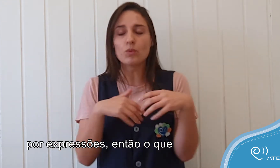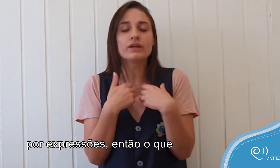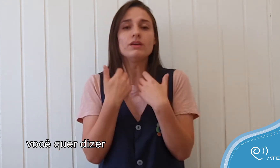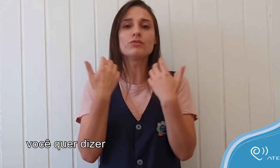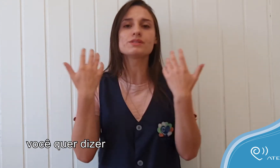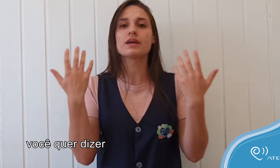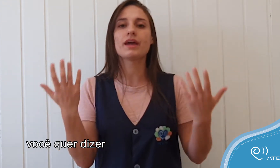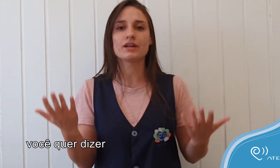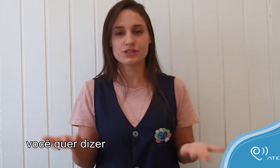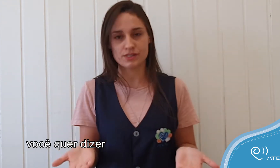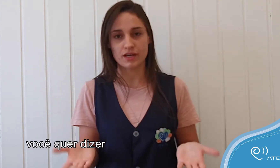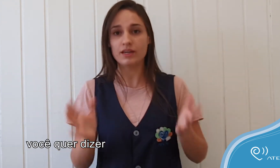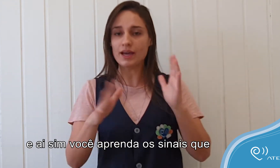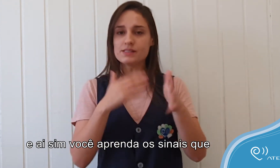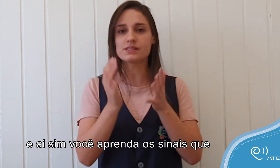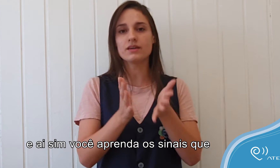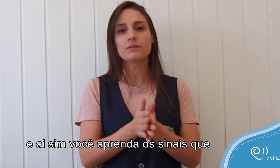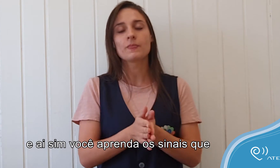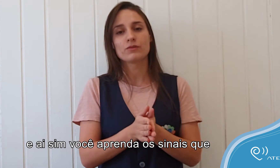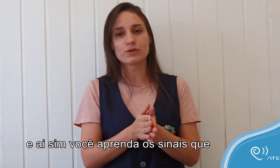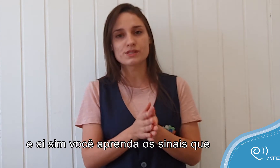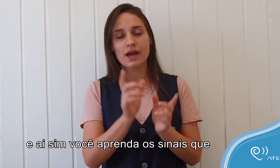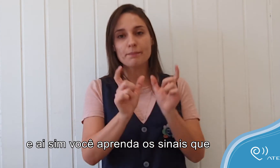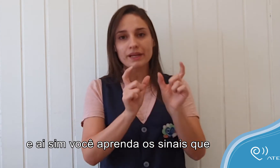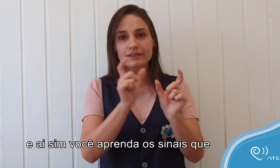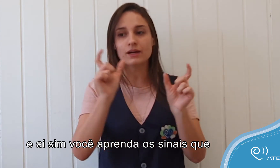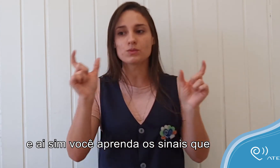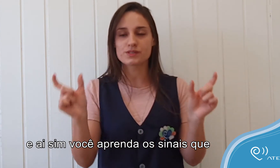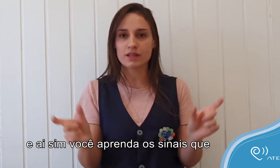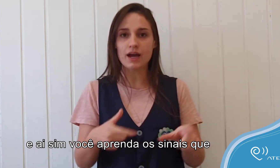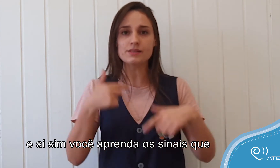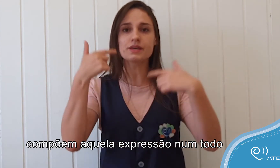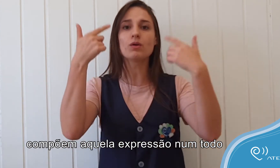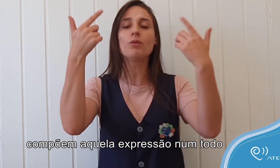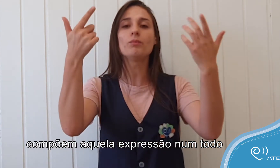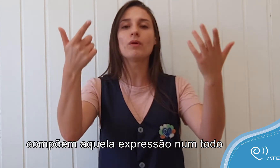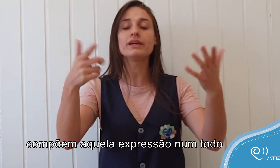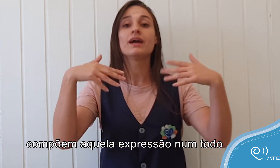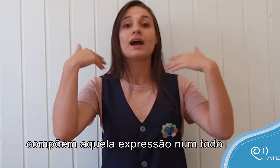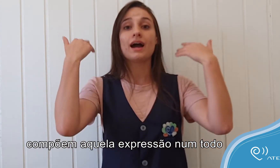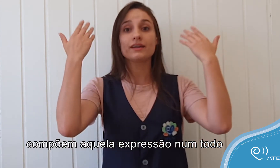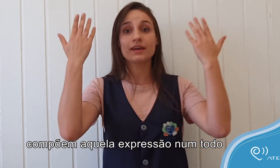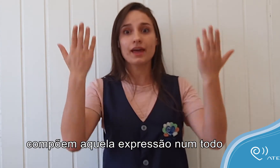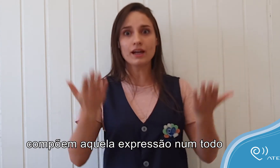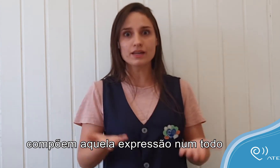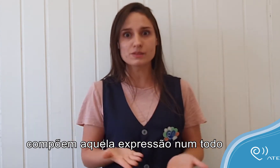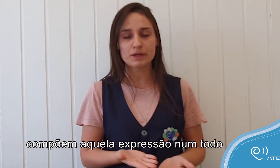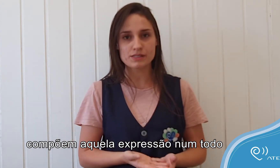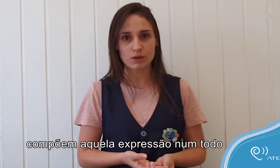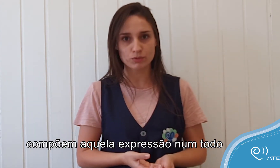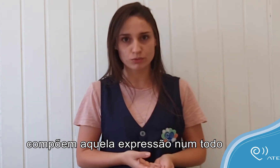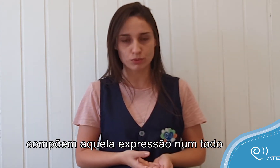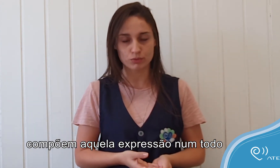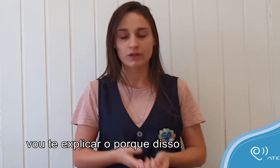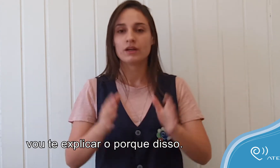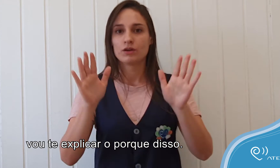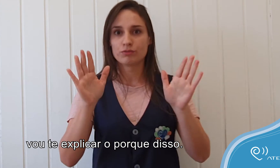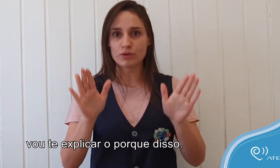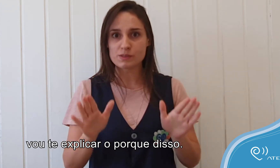que você quer dizer? E aí sim, você aprenda os sinais que compõem aquela expressão num todo. Vou te explicar